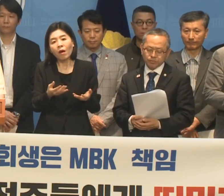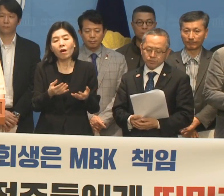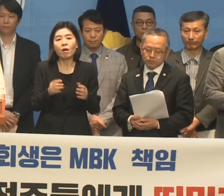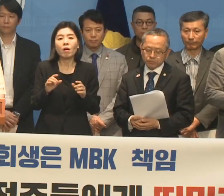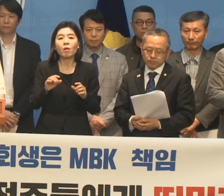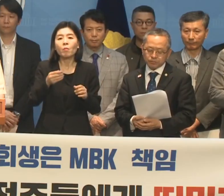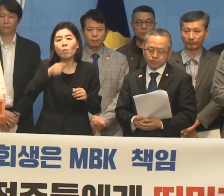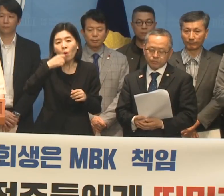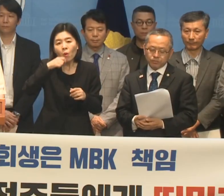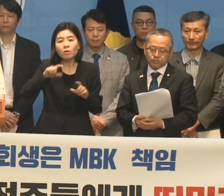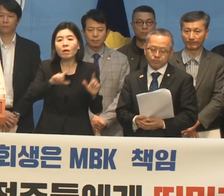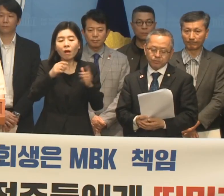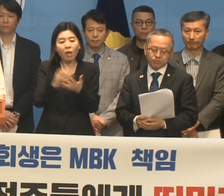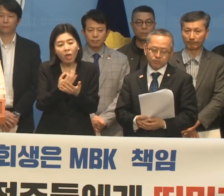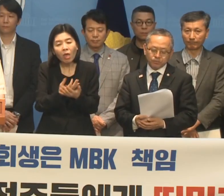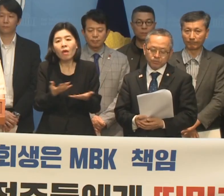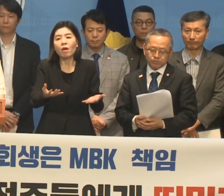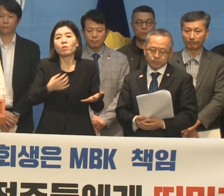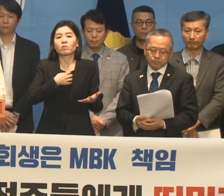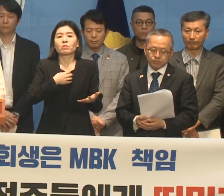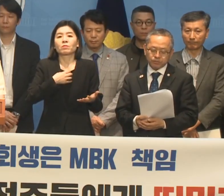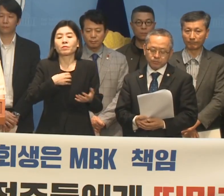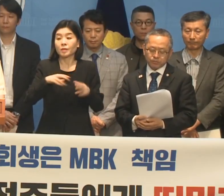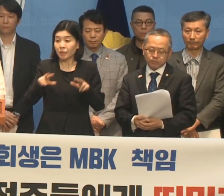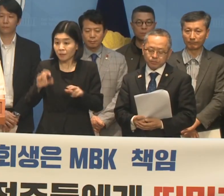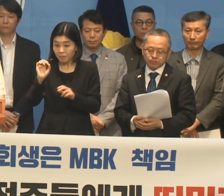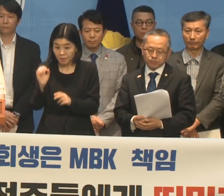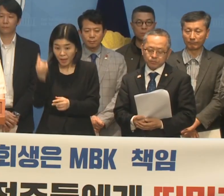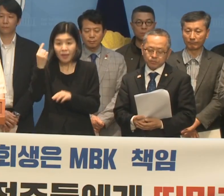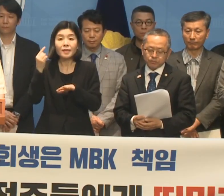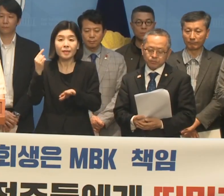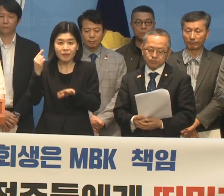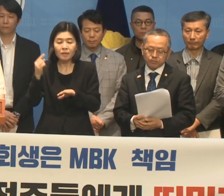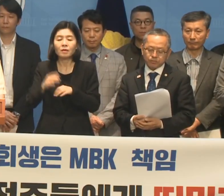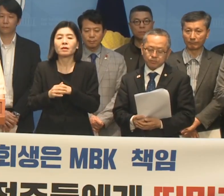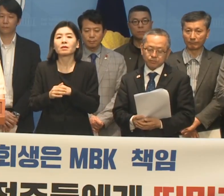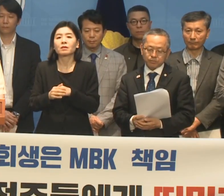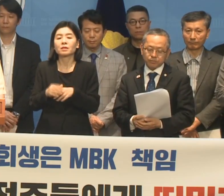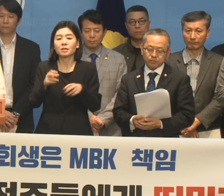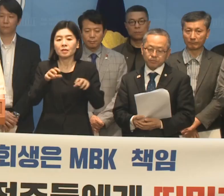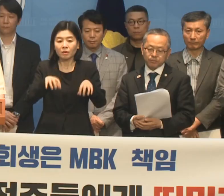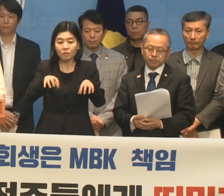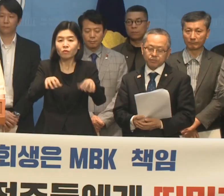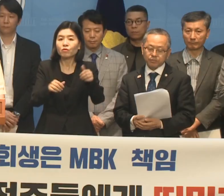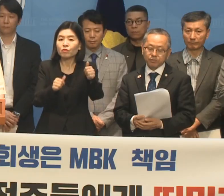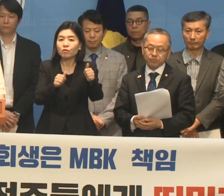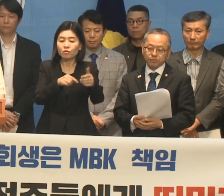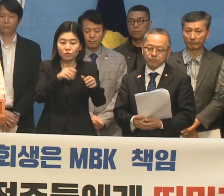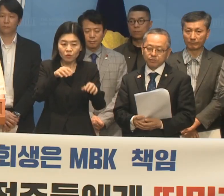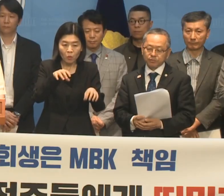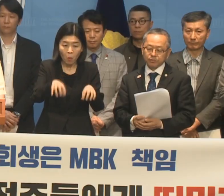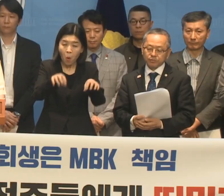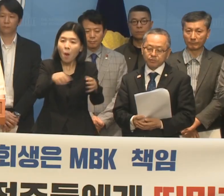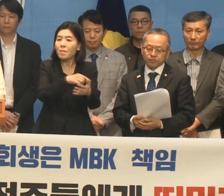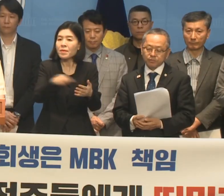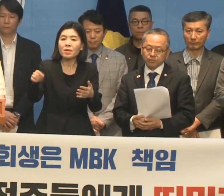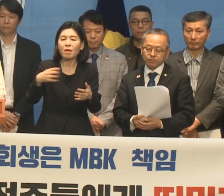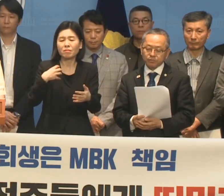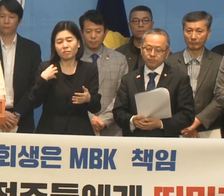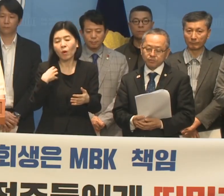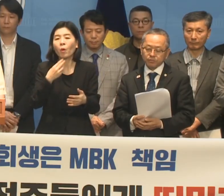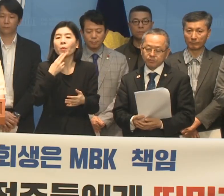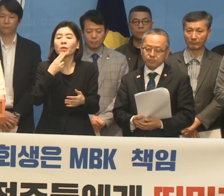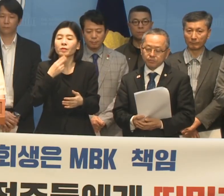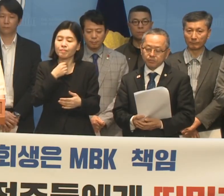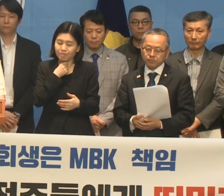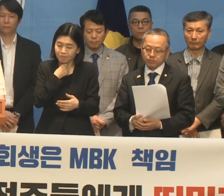저희 협의회는 오늘 이 자리에서 발언이 그 시작점이 되어 더 이상 점주들이 피해를 감내하는 일방적인 구조가 지속되지 않기를